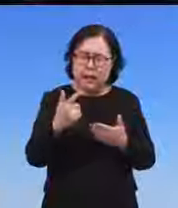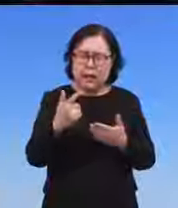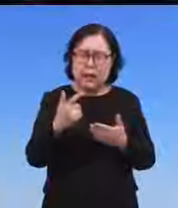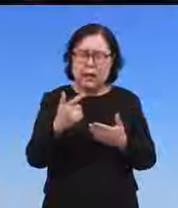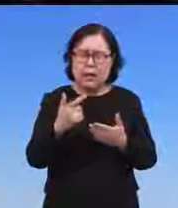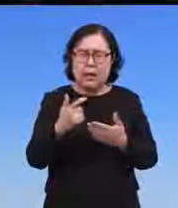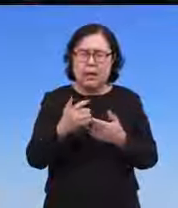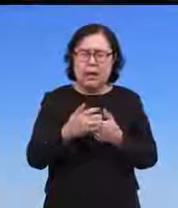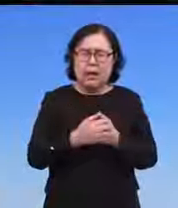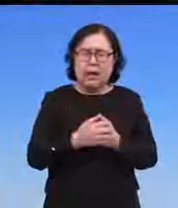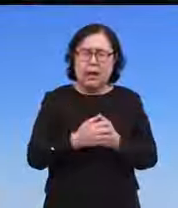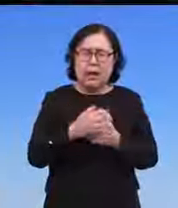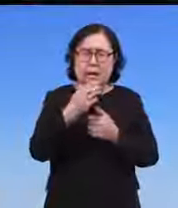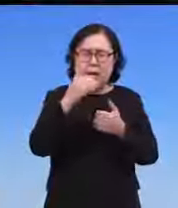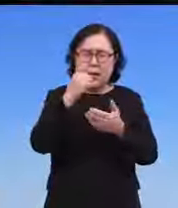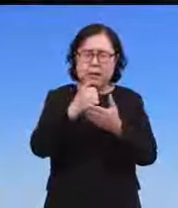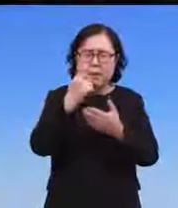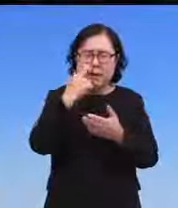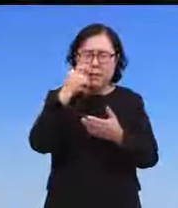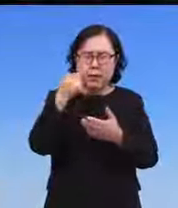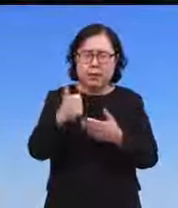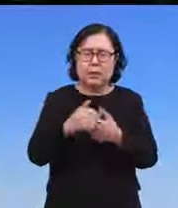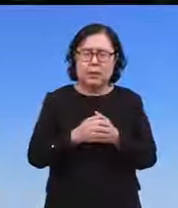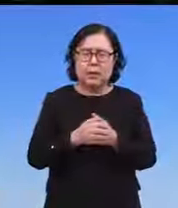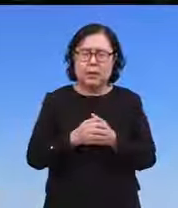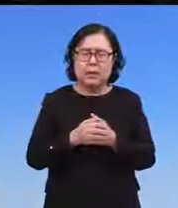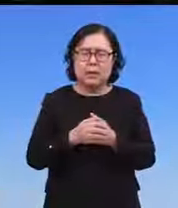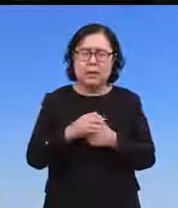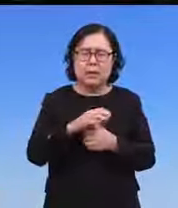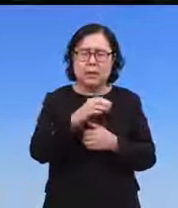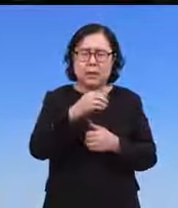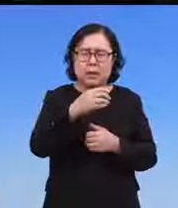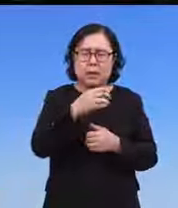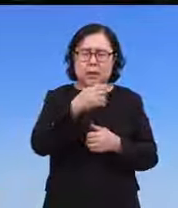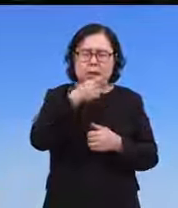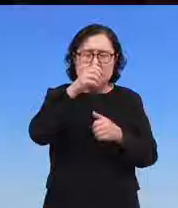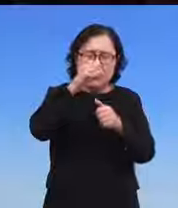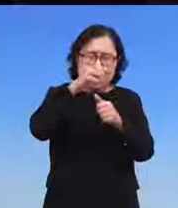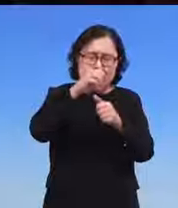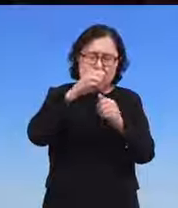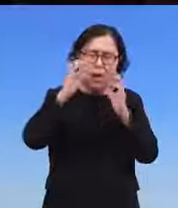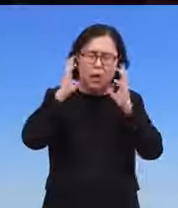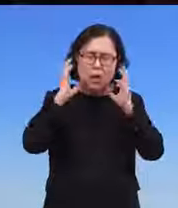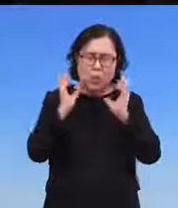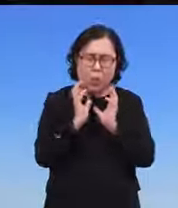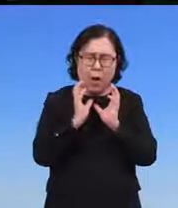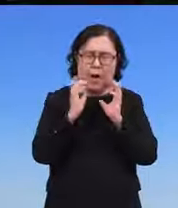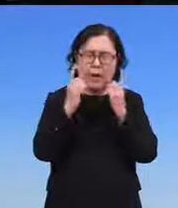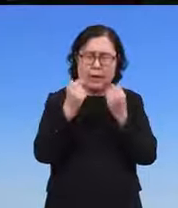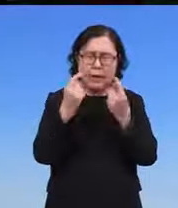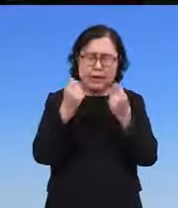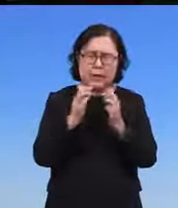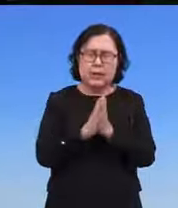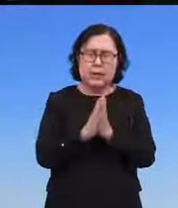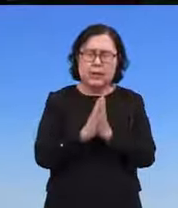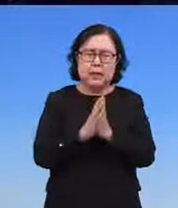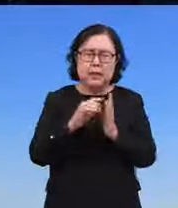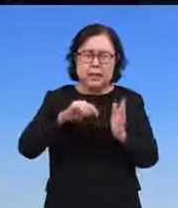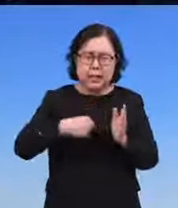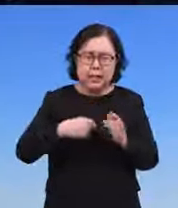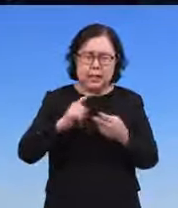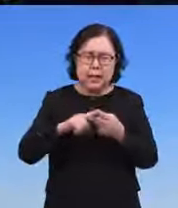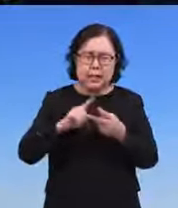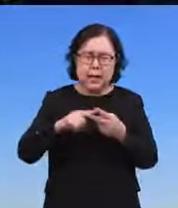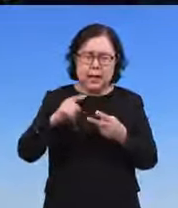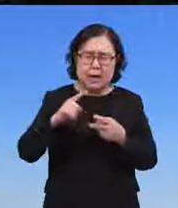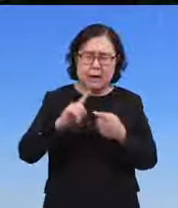않도록 소중하지 않도록 하나님 아버지 세례 요한과 같은 자기의 힘이 우리 심령 안에